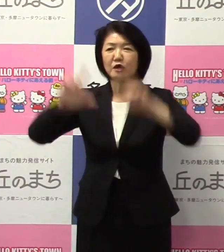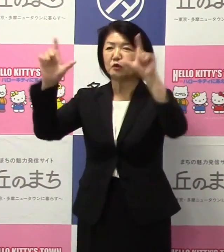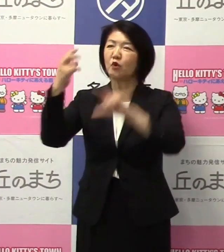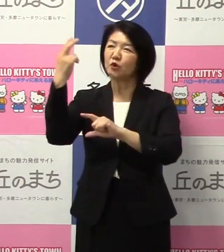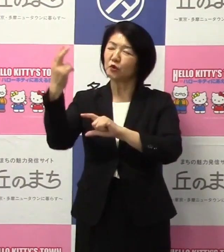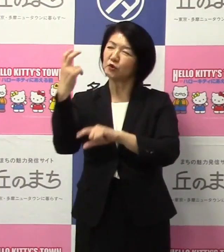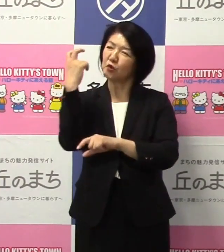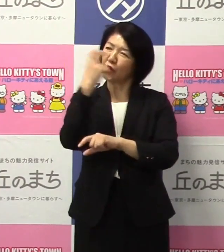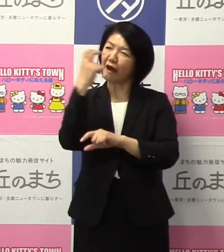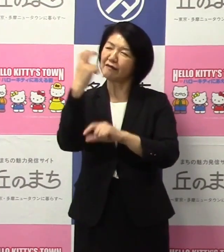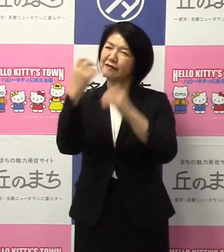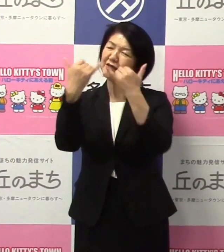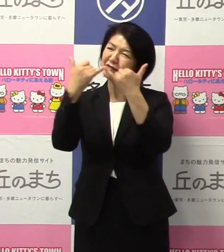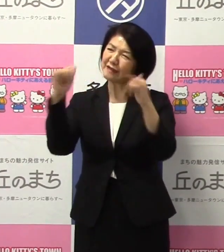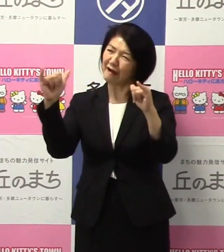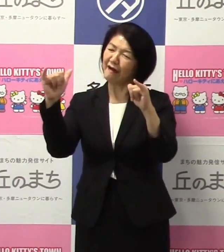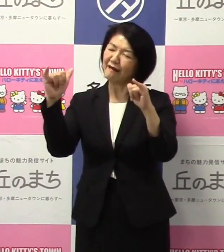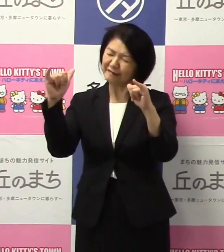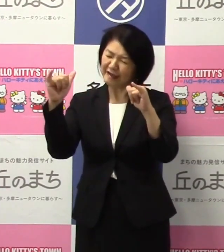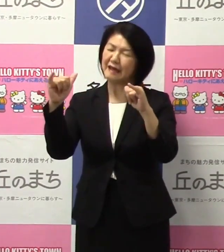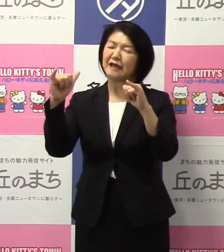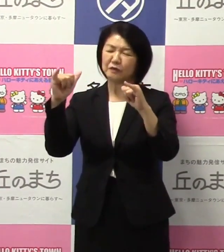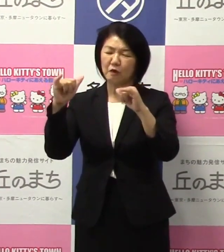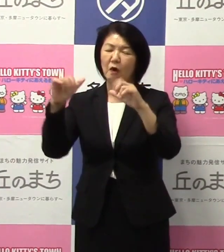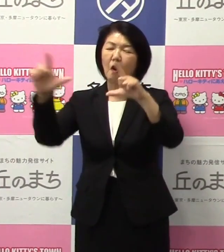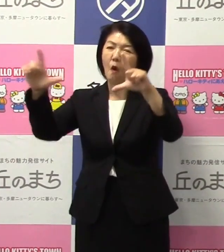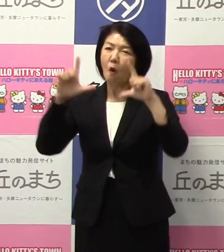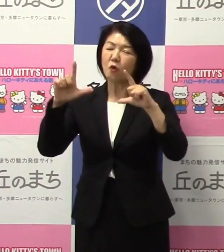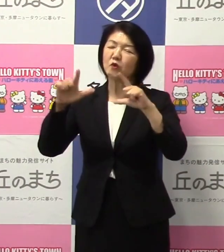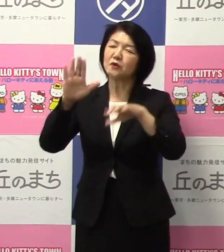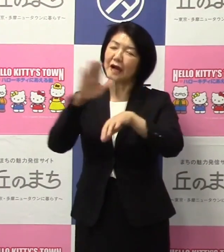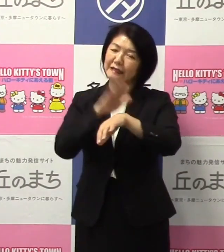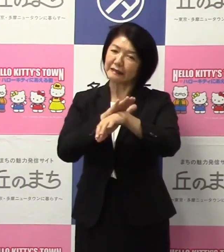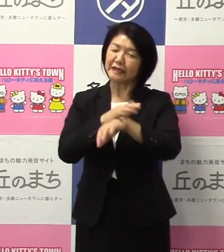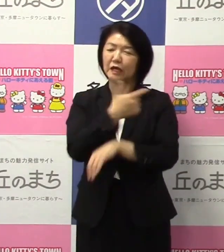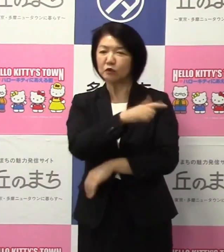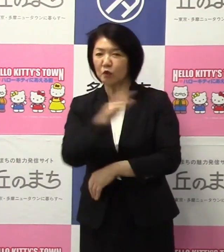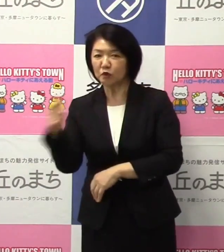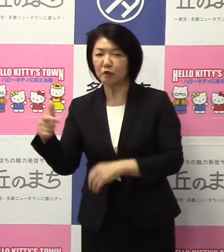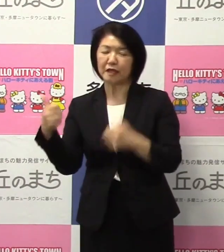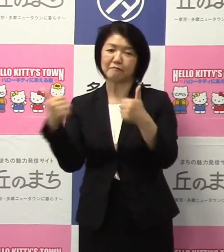感染者公表の在り方など質疑を交わしました。